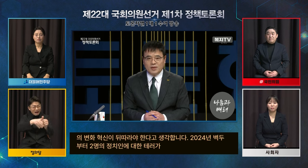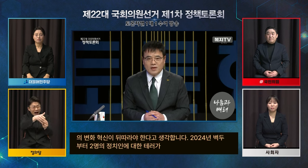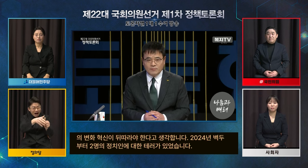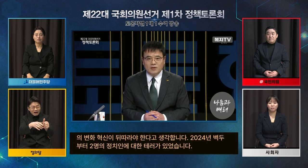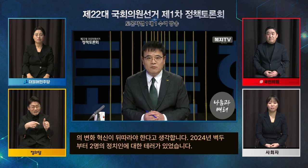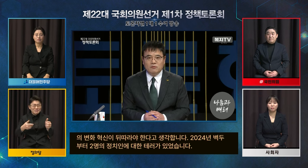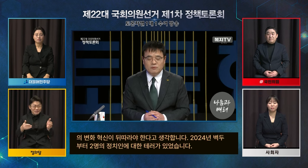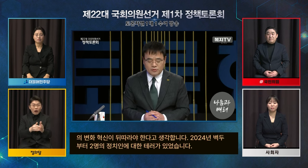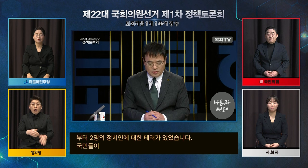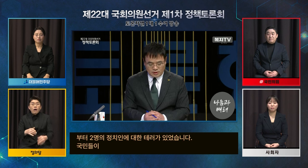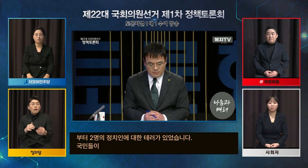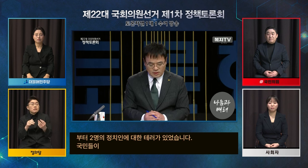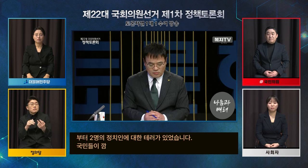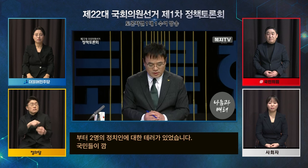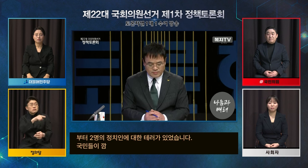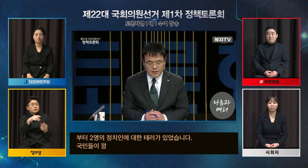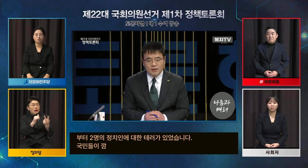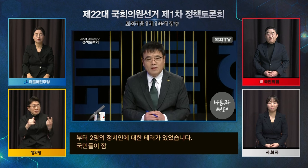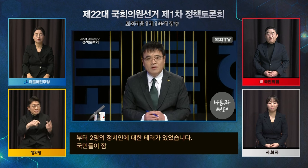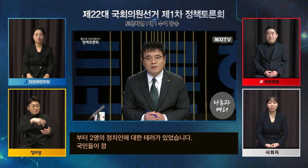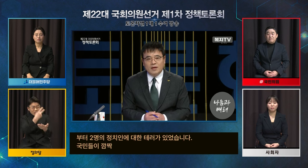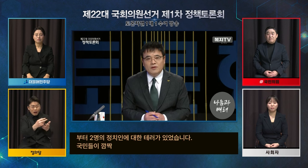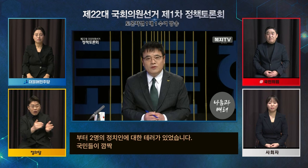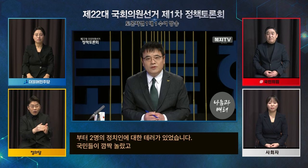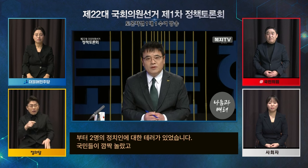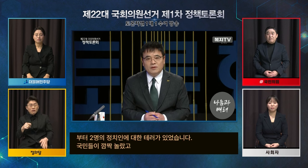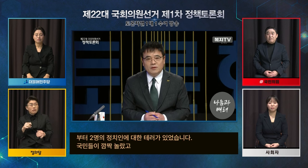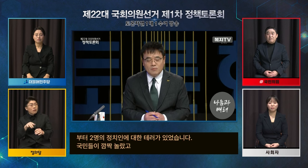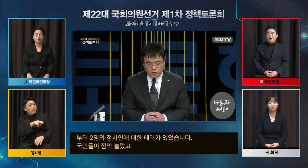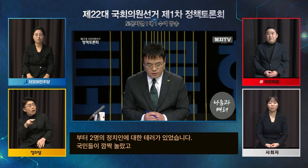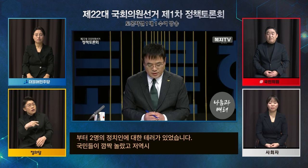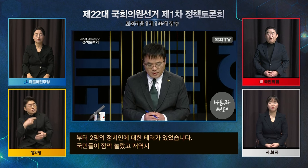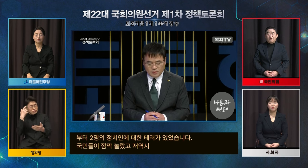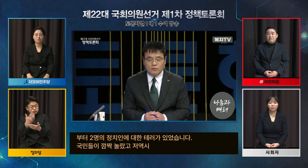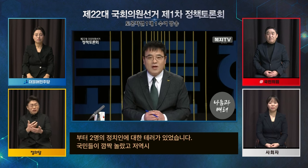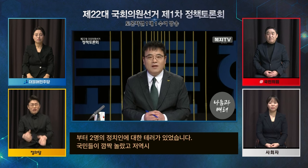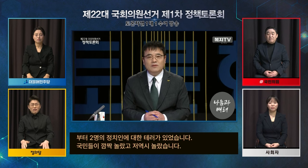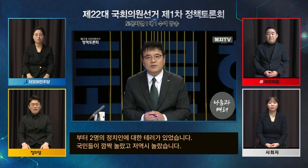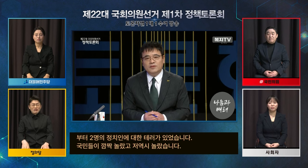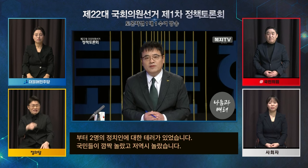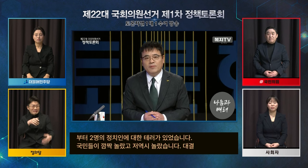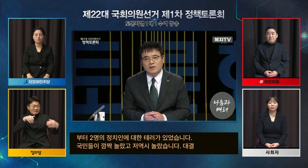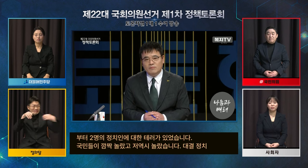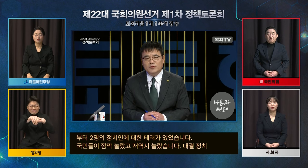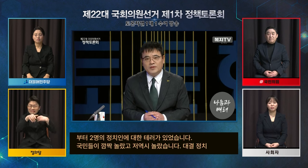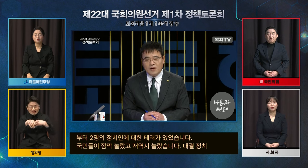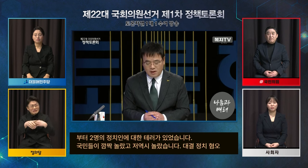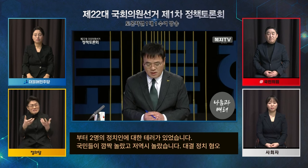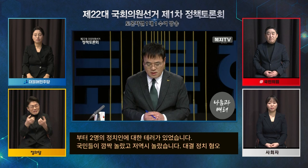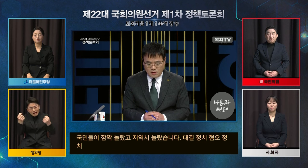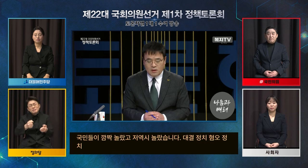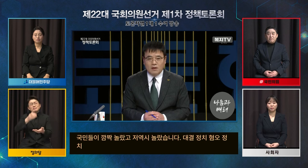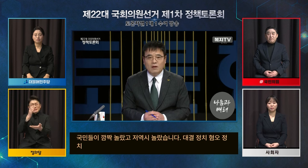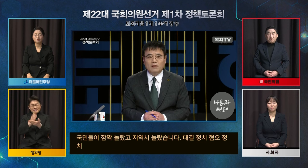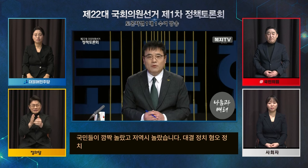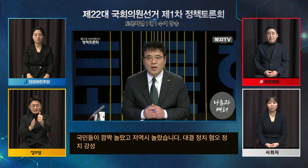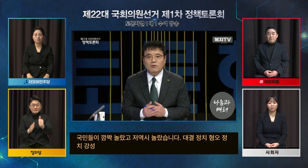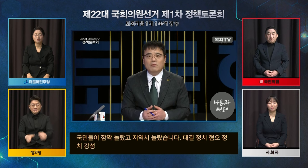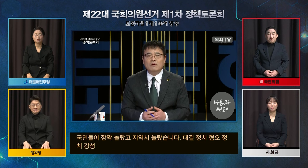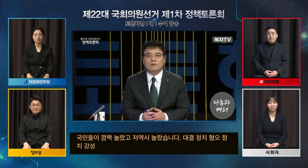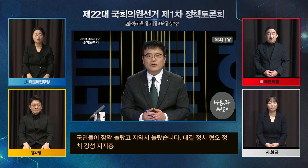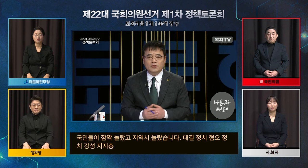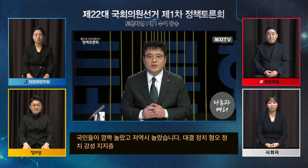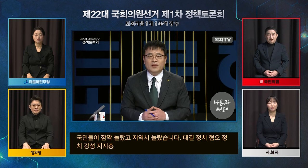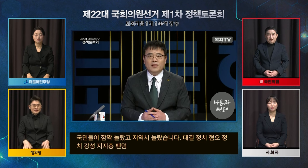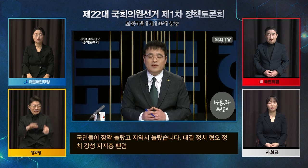국민들이 깜짝 놀랐고 저 역시 깜짝 놀랐습니다. 대결정치, 혐오정치 그리고 강성 지지층 팬덤정치가 그대로